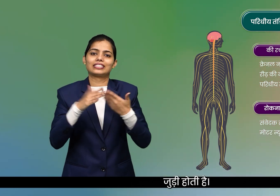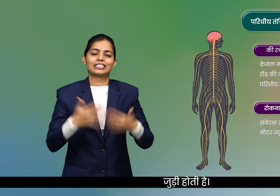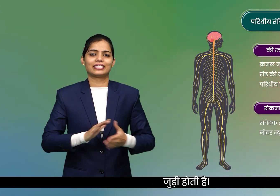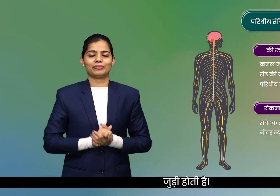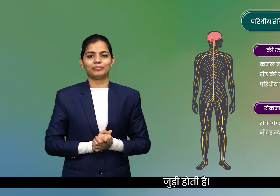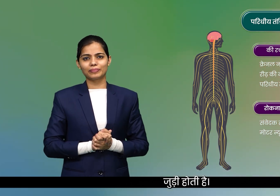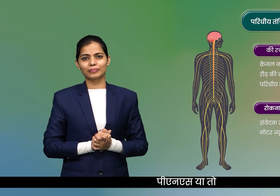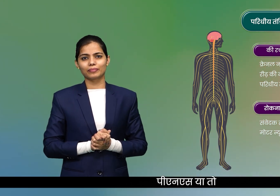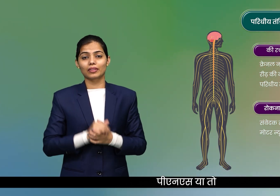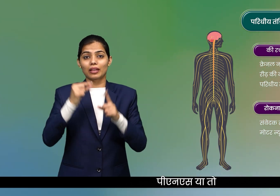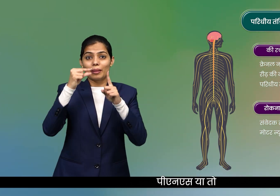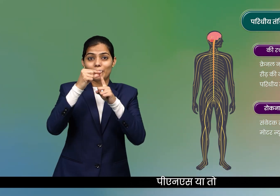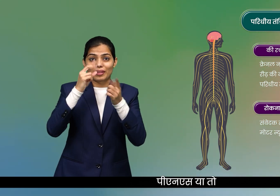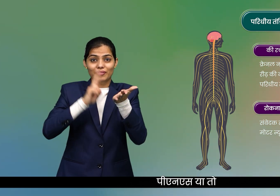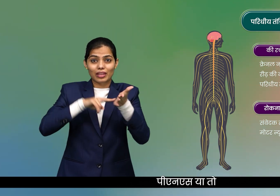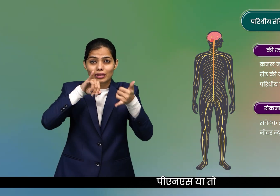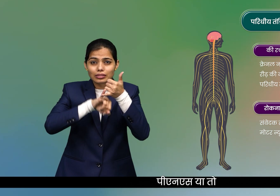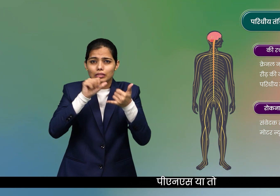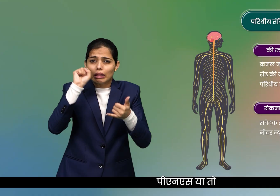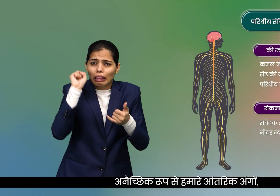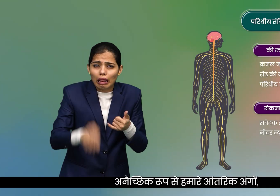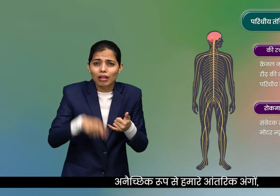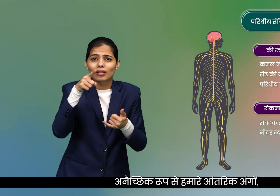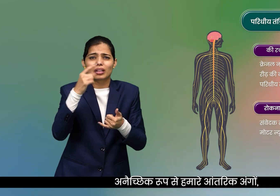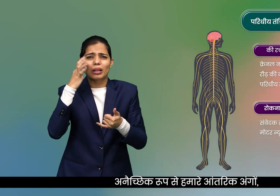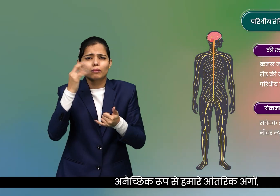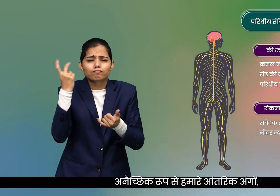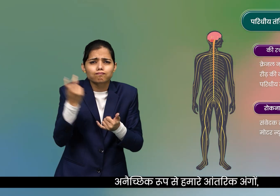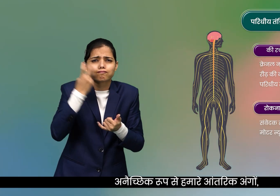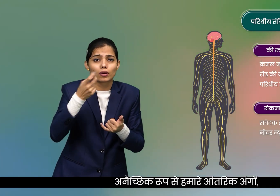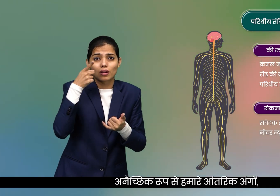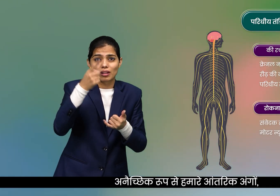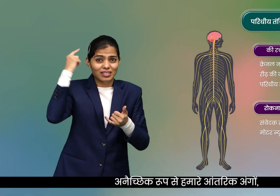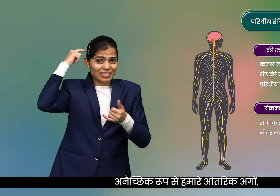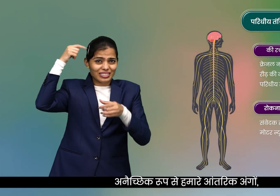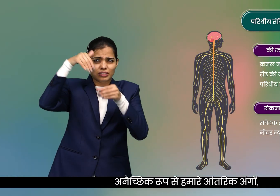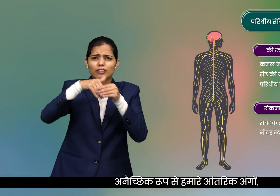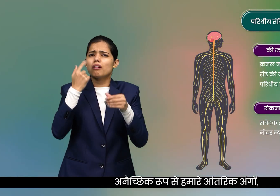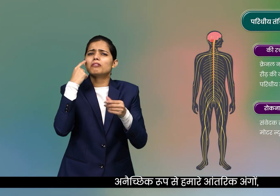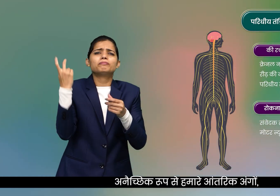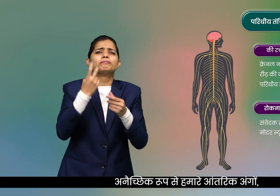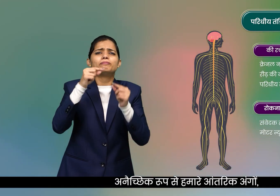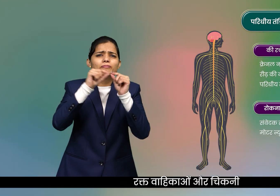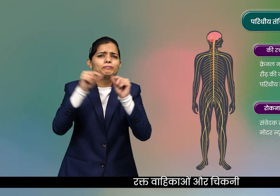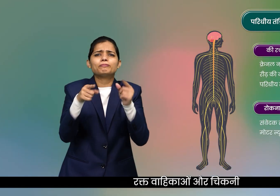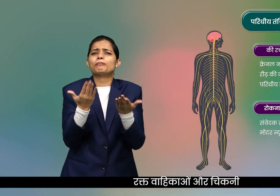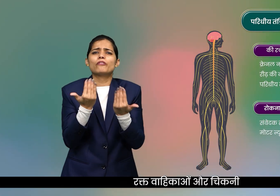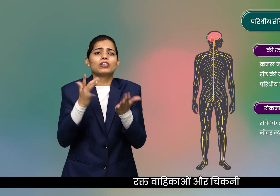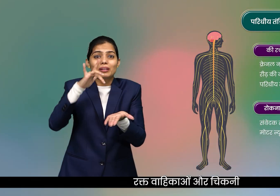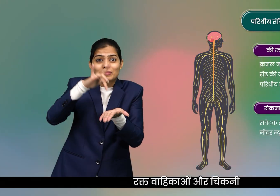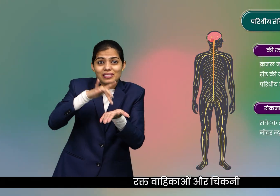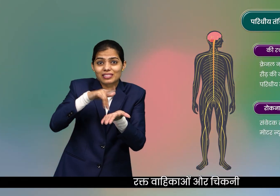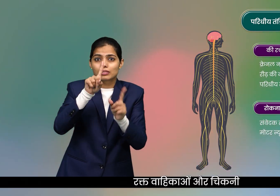है। PNS या तो अनैच्छिक रूप से हमारे आंतरिक अंगों,